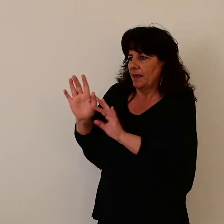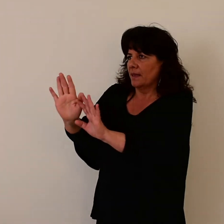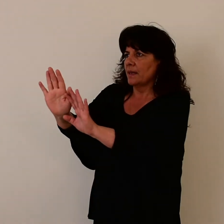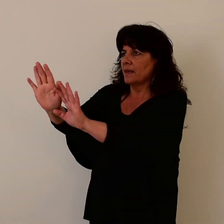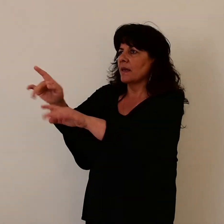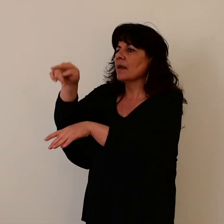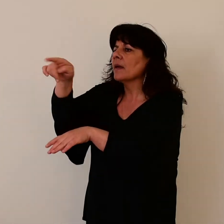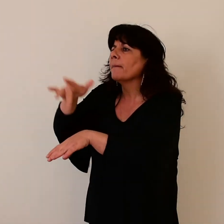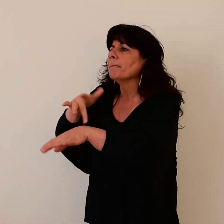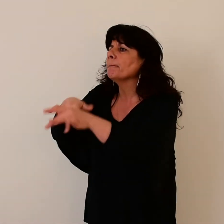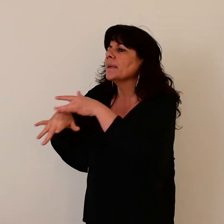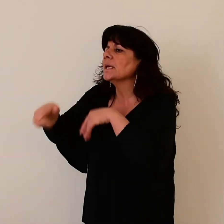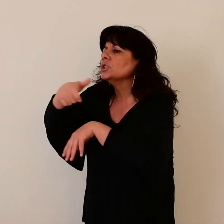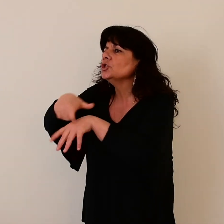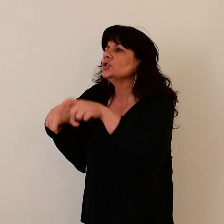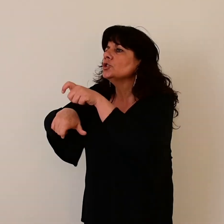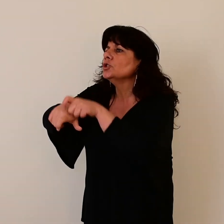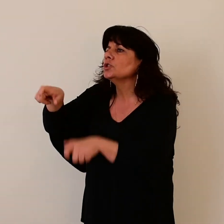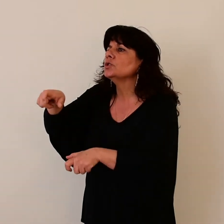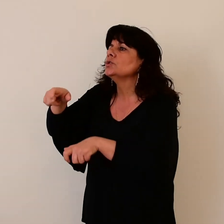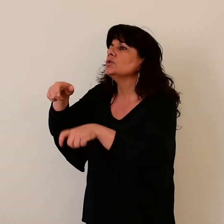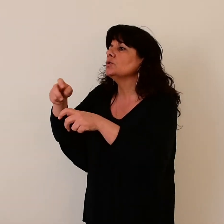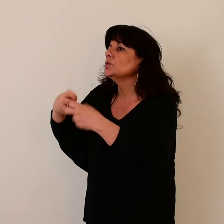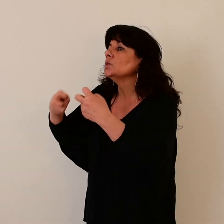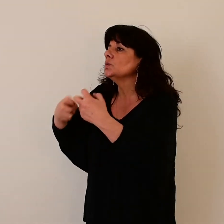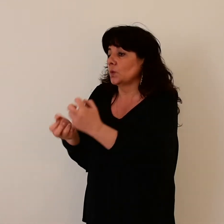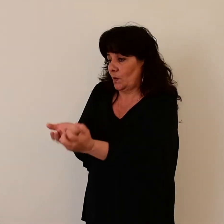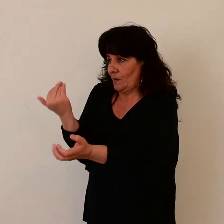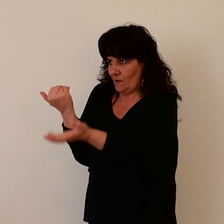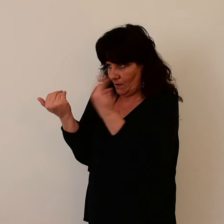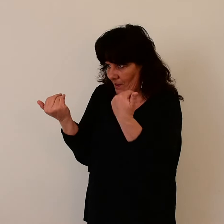sandales de tes pieds, car le lieu où tu te tiens est une terre sainte. »